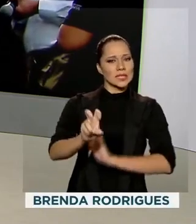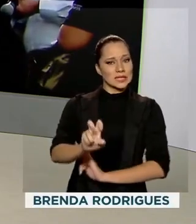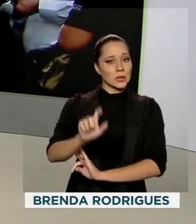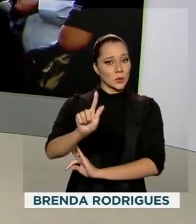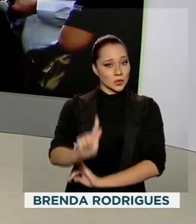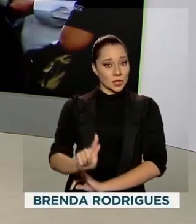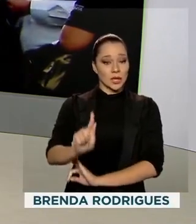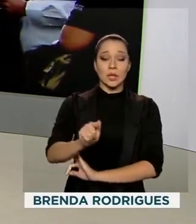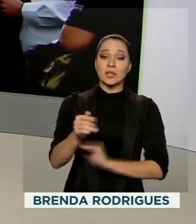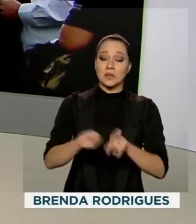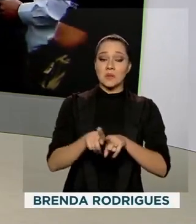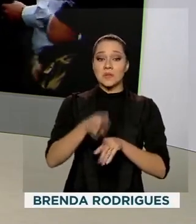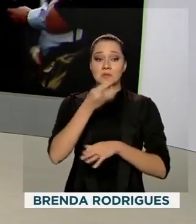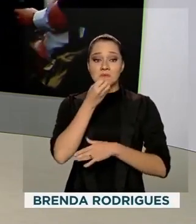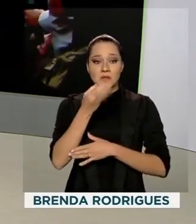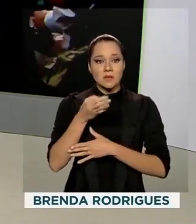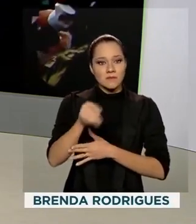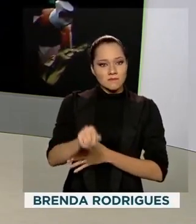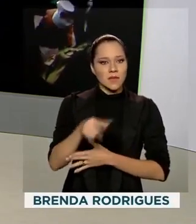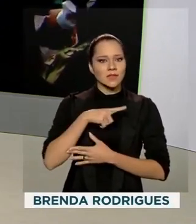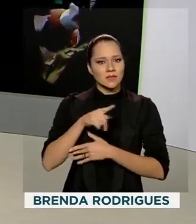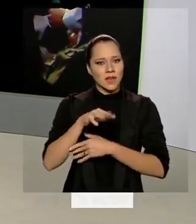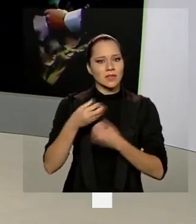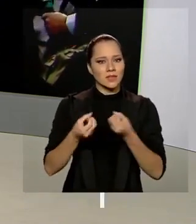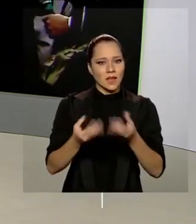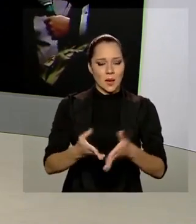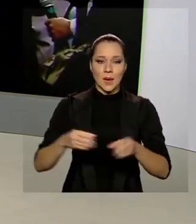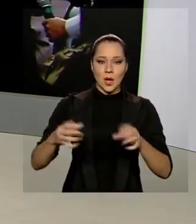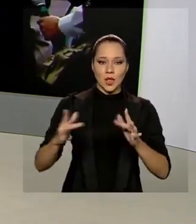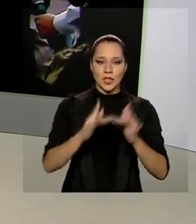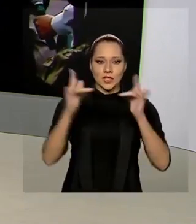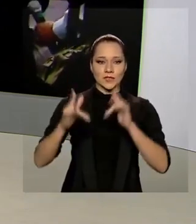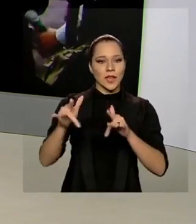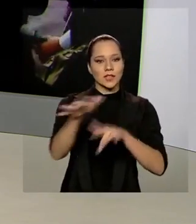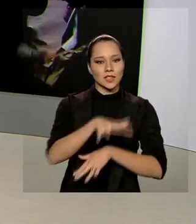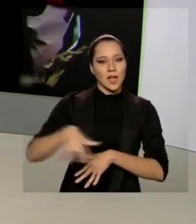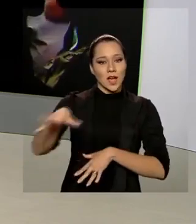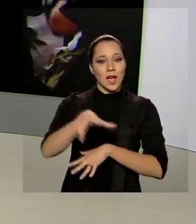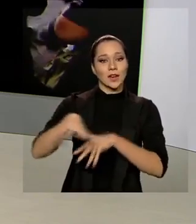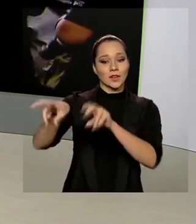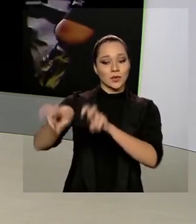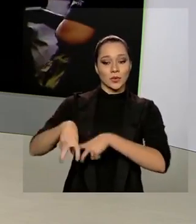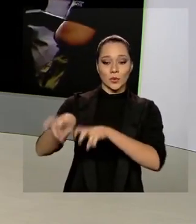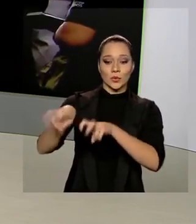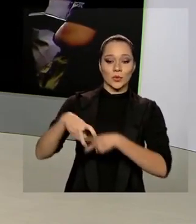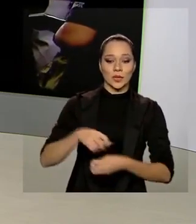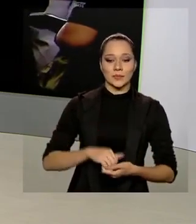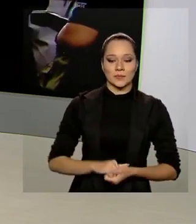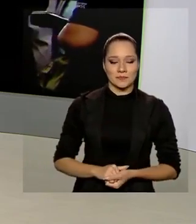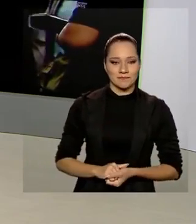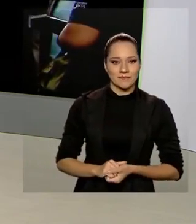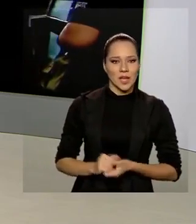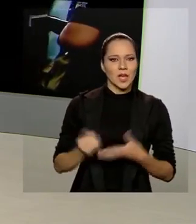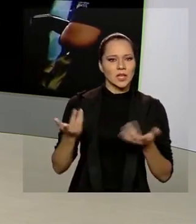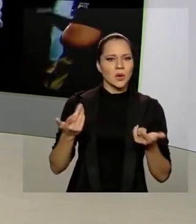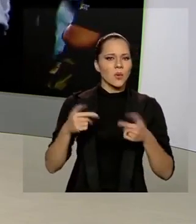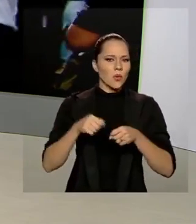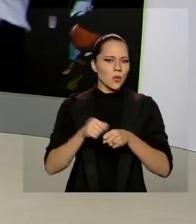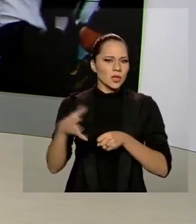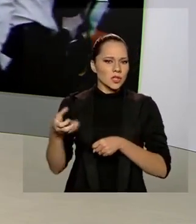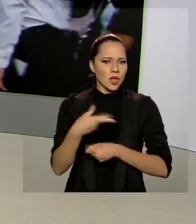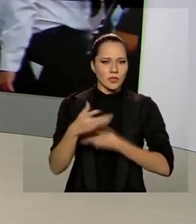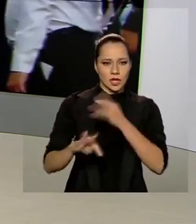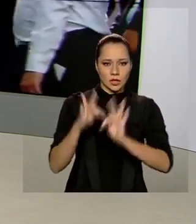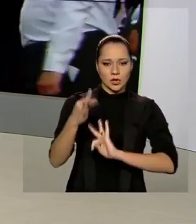5G e os benefícios que essa ferramenta pode trazer para a conectividade no campo e também para a agricultura. Um equipamento com essa